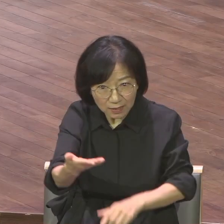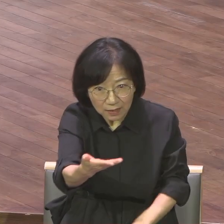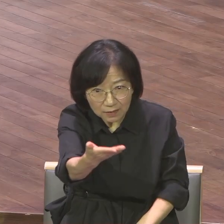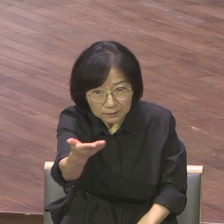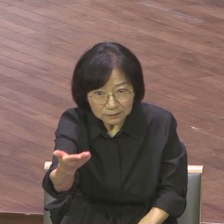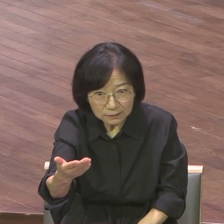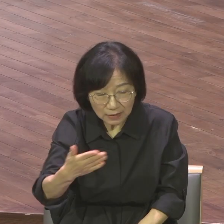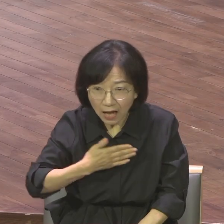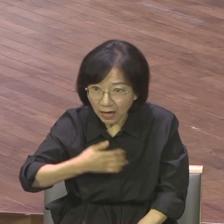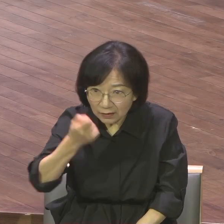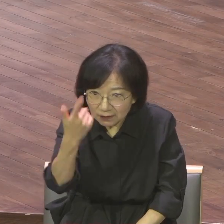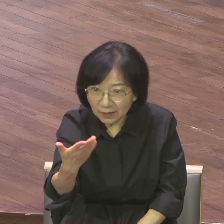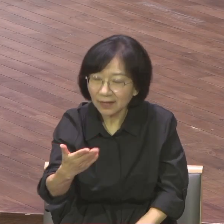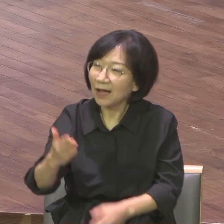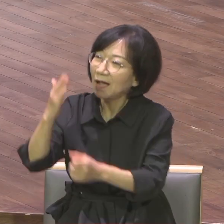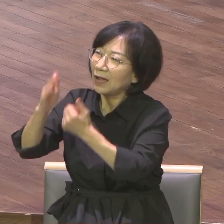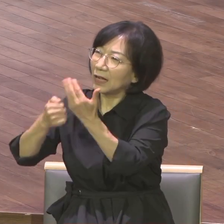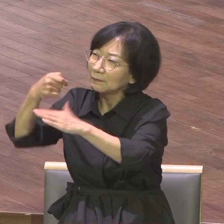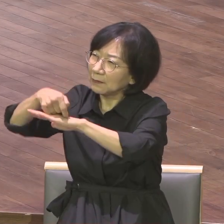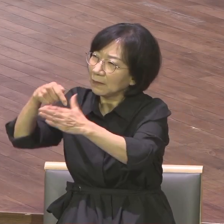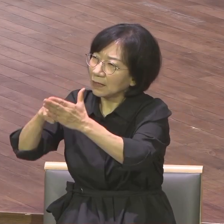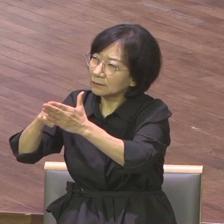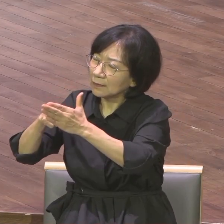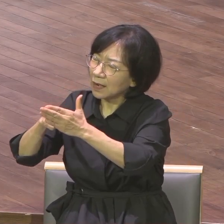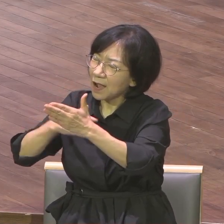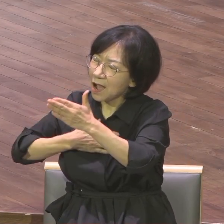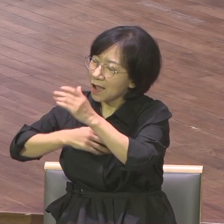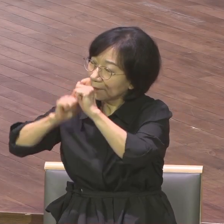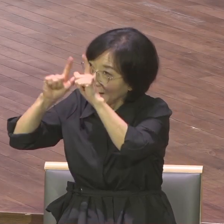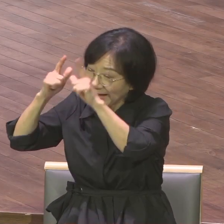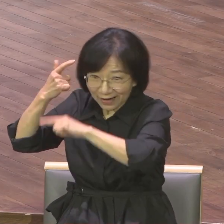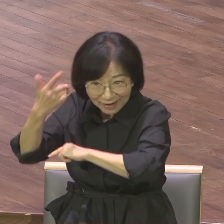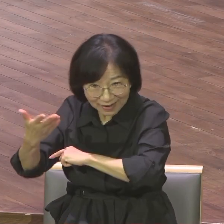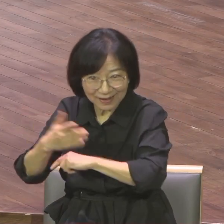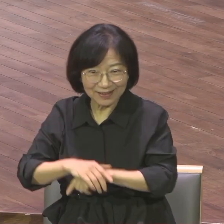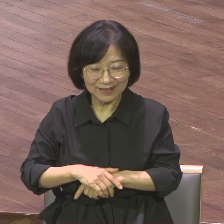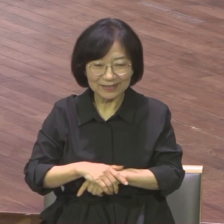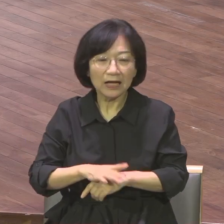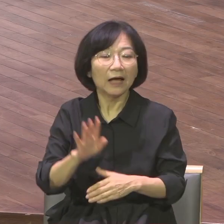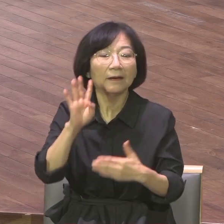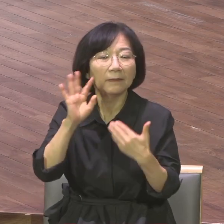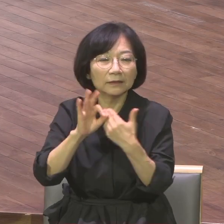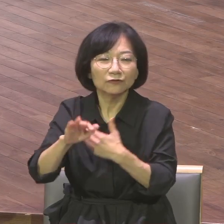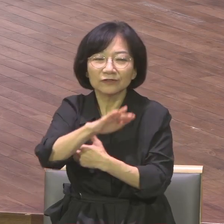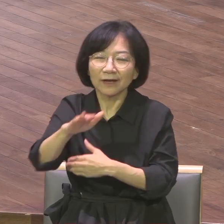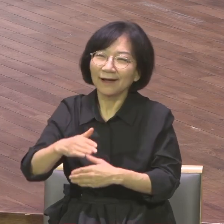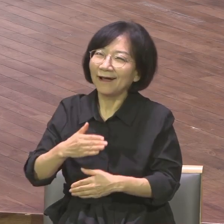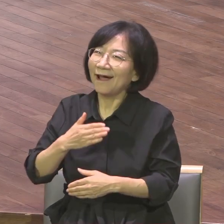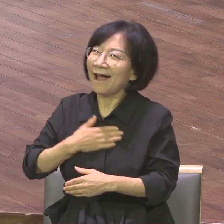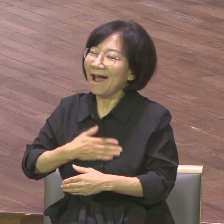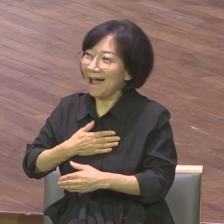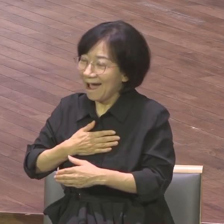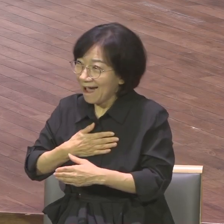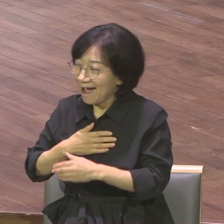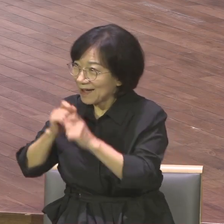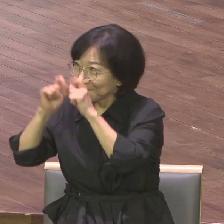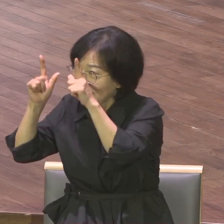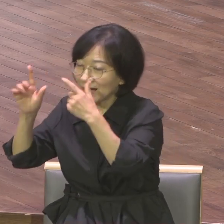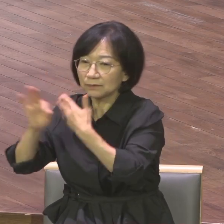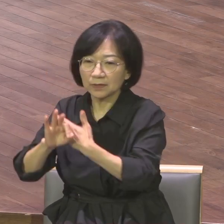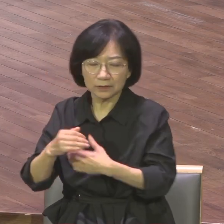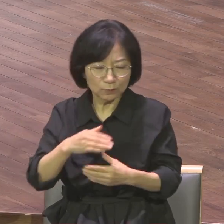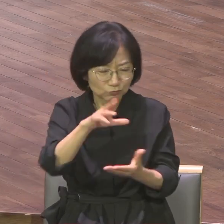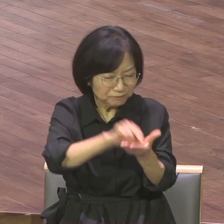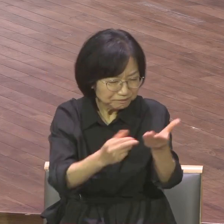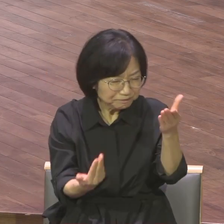우리가 하나님의 본심을 이해하고 있다고 하면 문제와 사건 앞에 반응하는 태도부터 달라지지요.